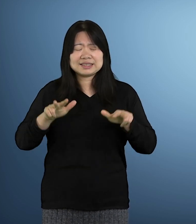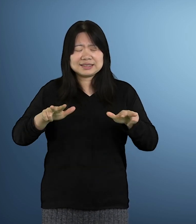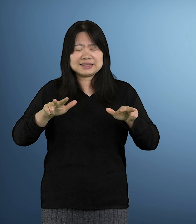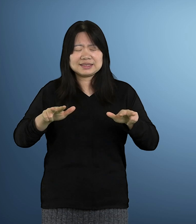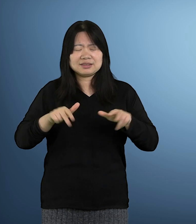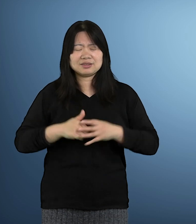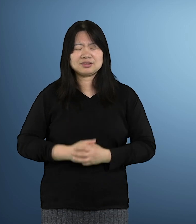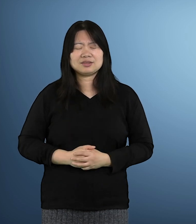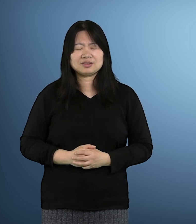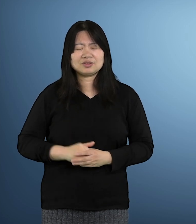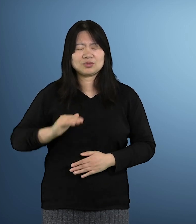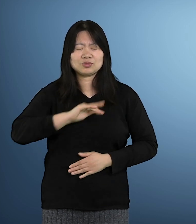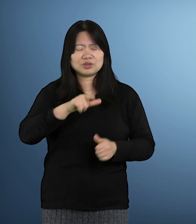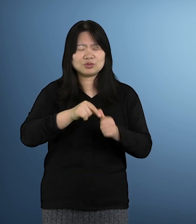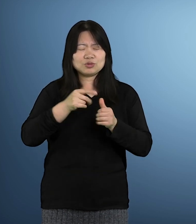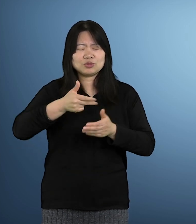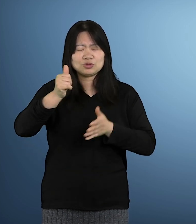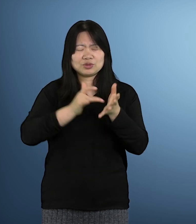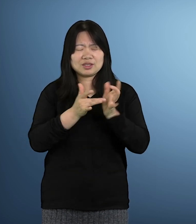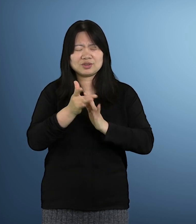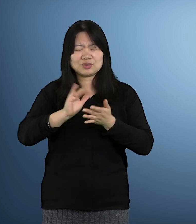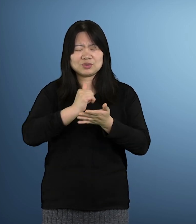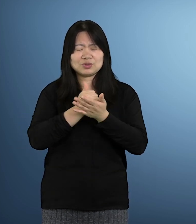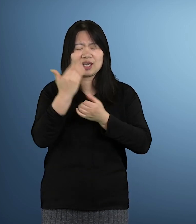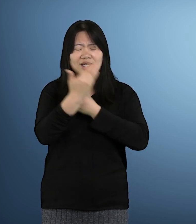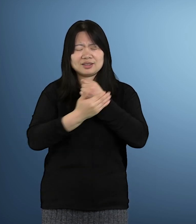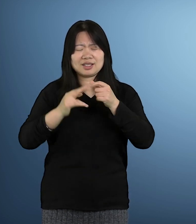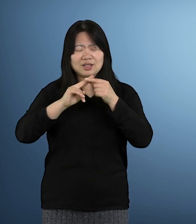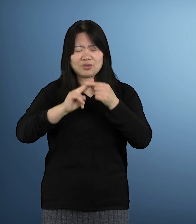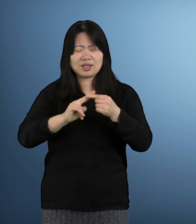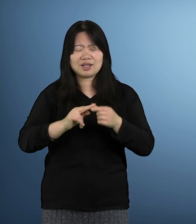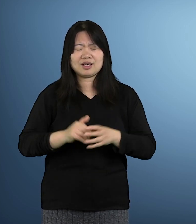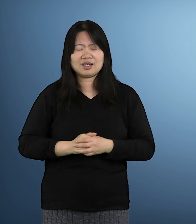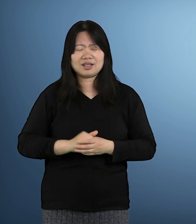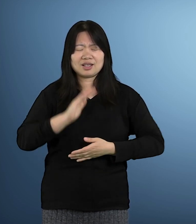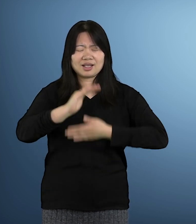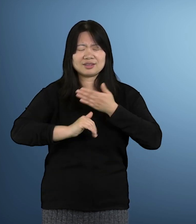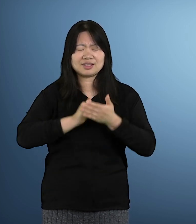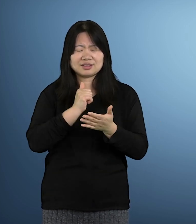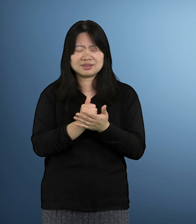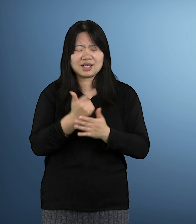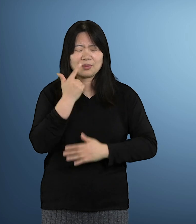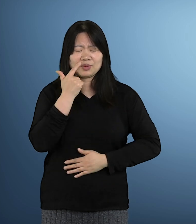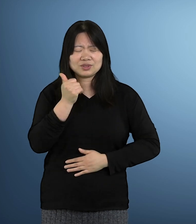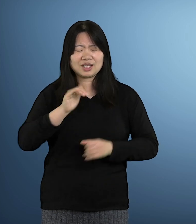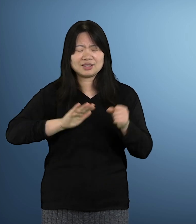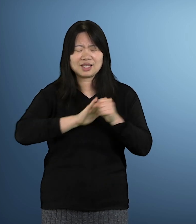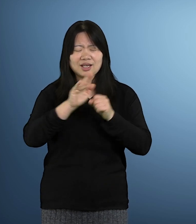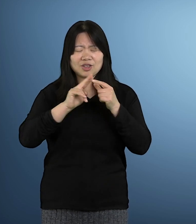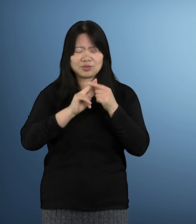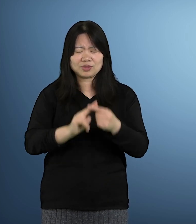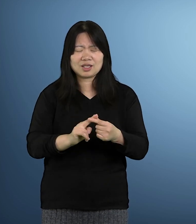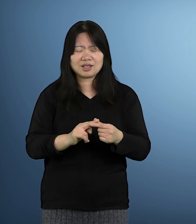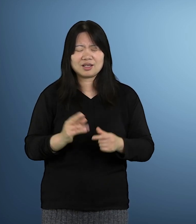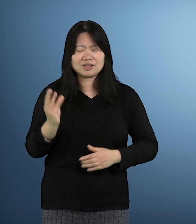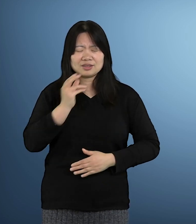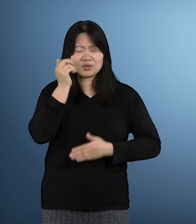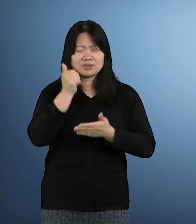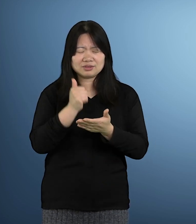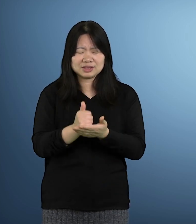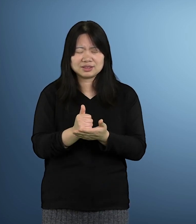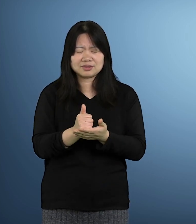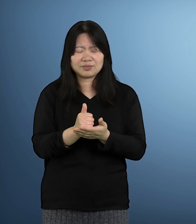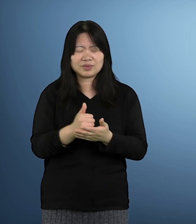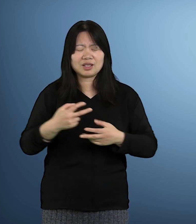지금은 우리 구주 예수 그리스도의 은혜와 하나님 아버지의 사랑과